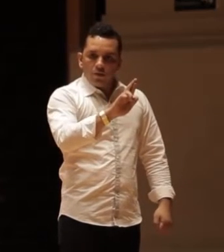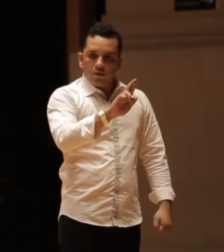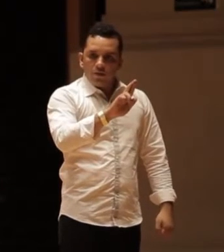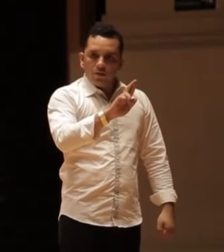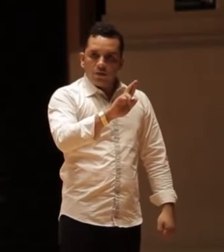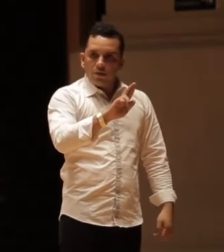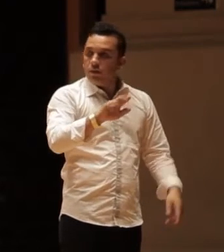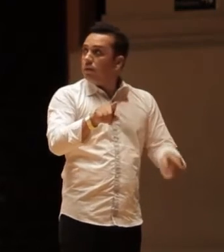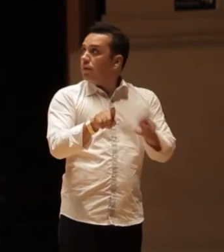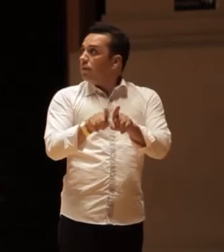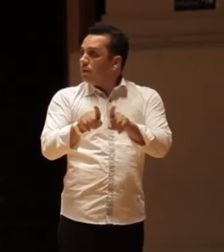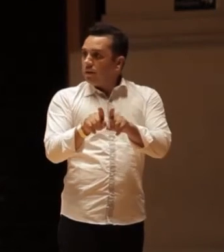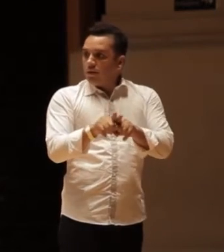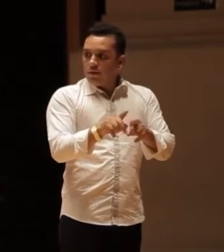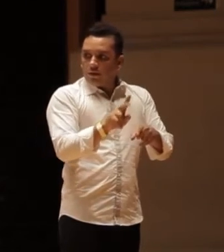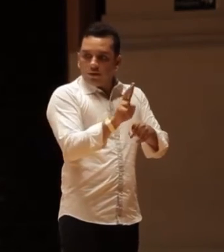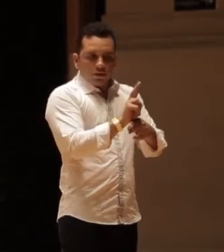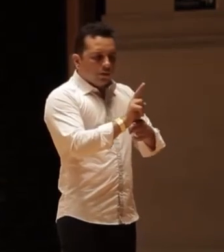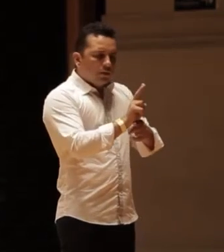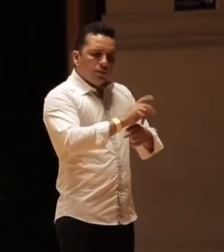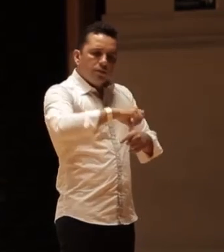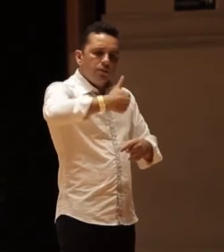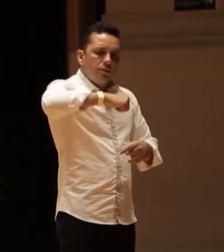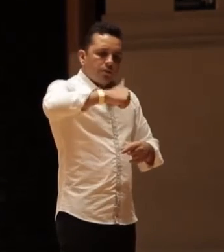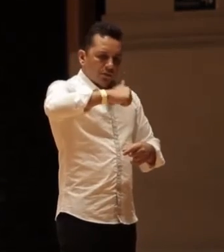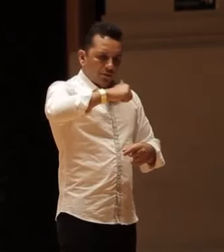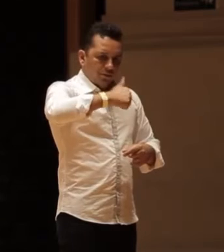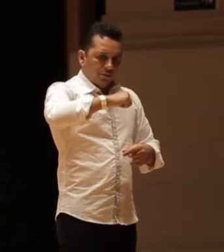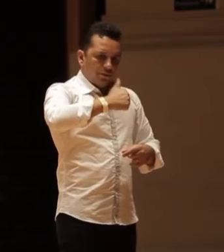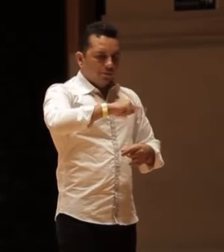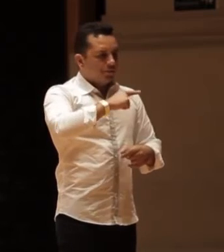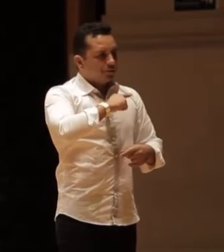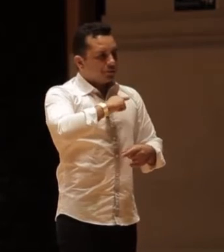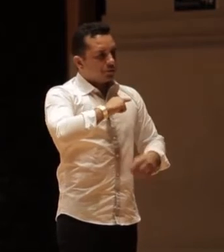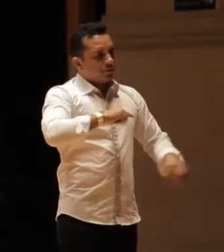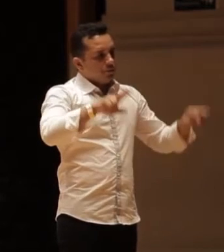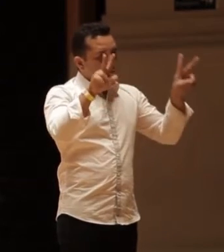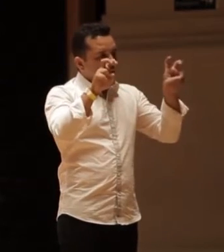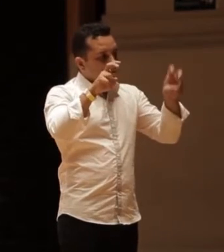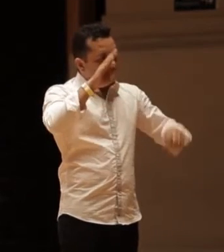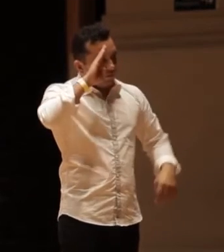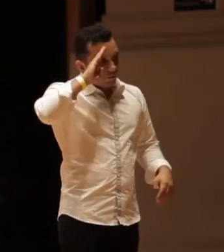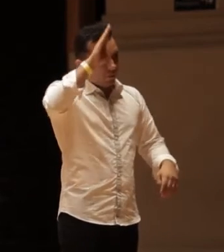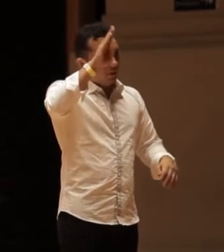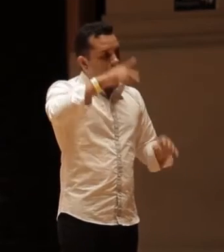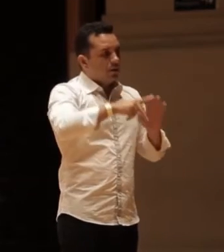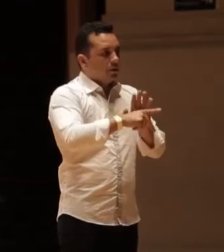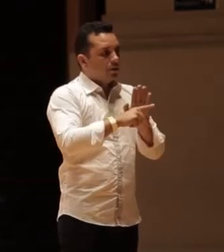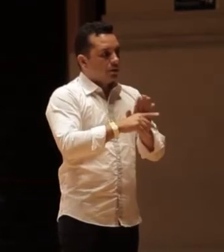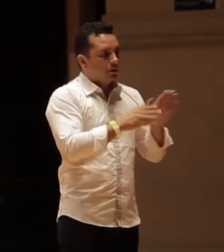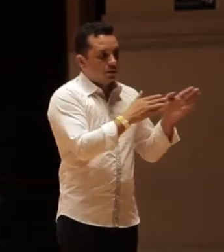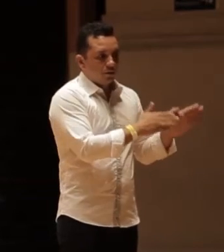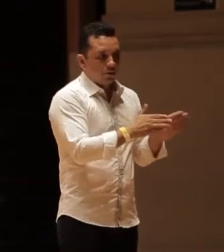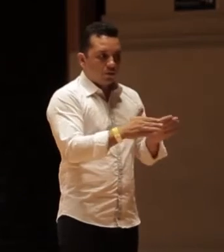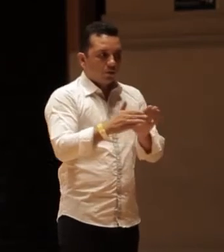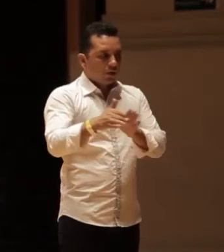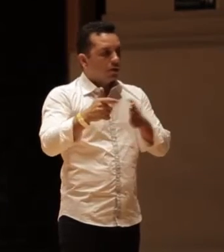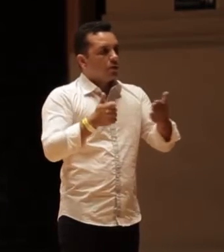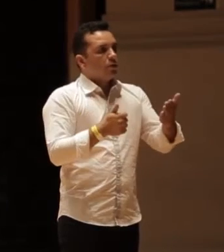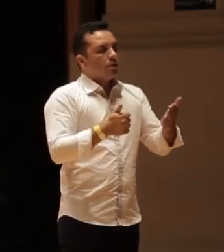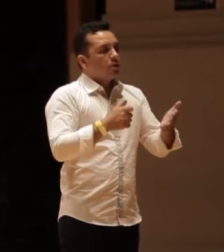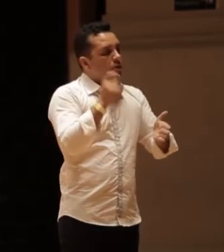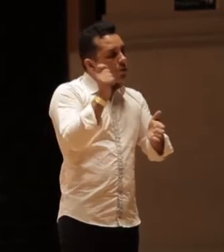monitoramento e avaliação é se essa é a sistemática chave num processo de contratualização